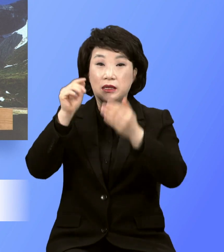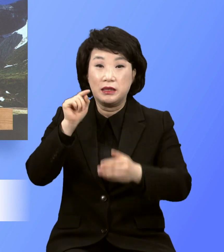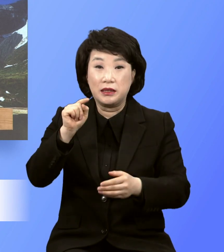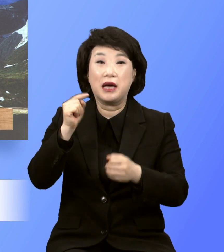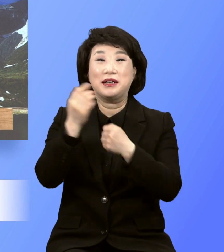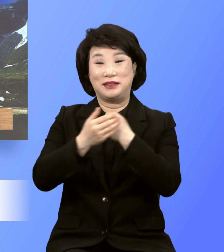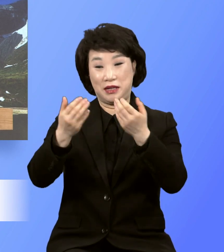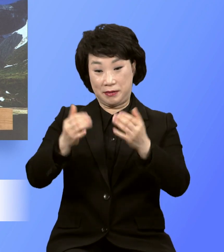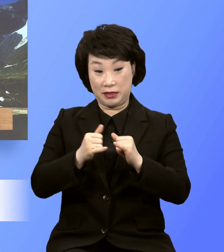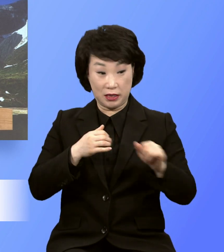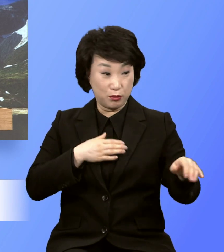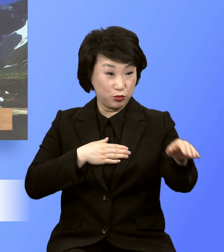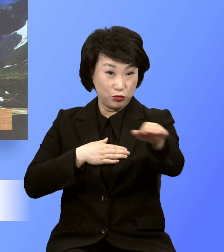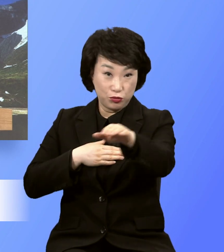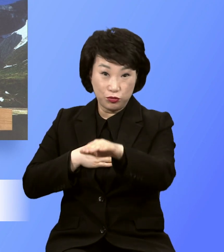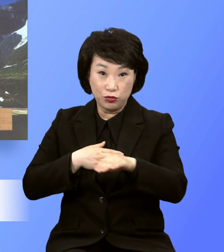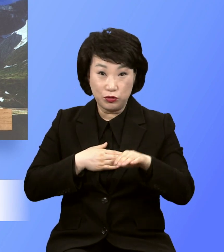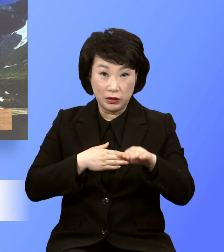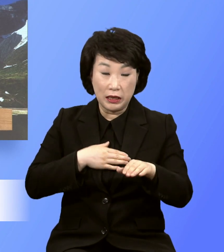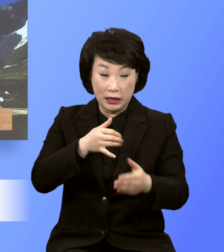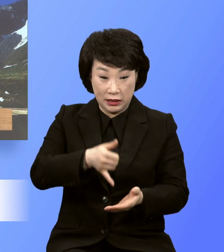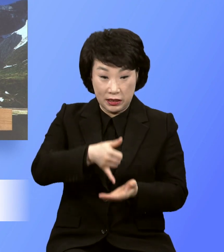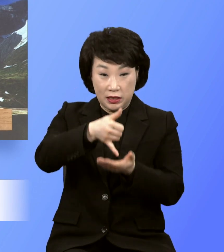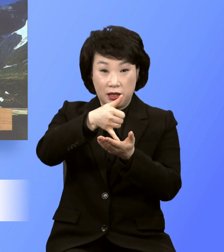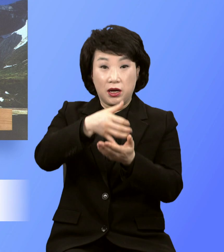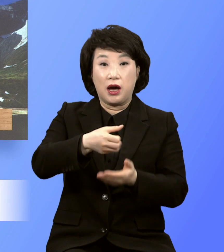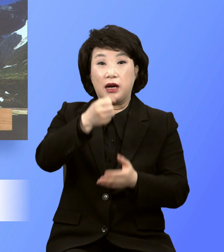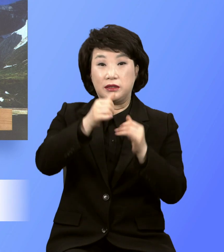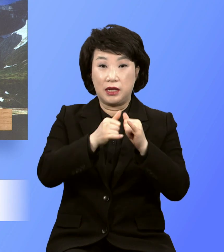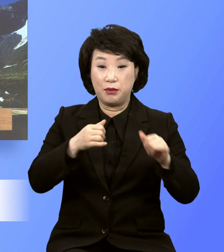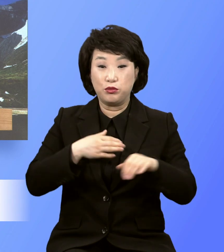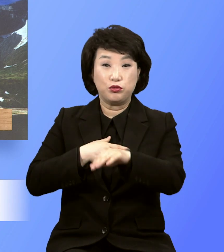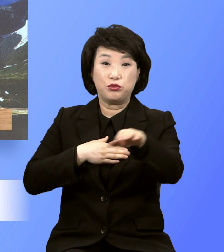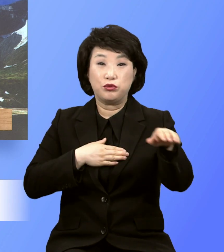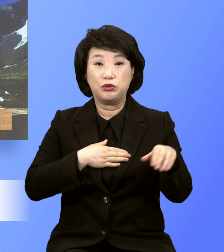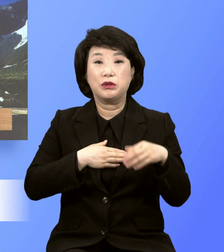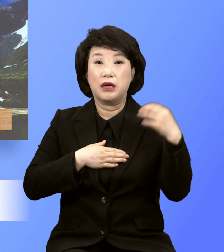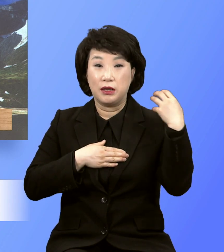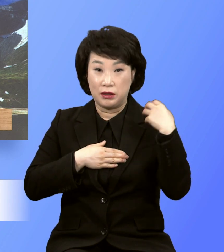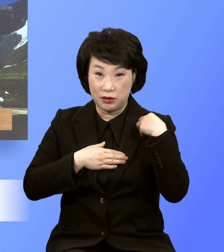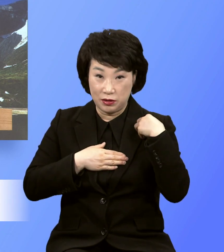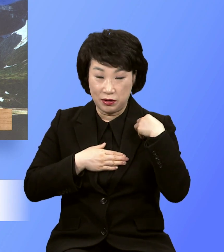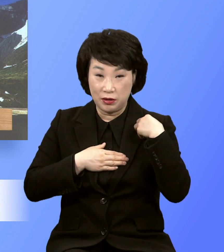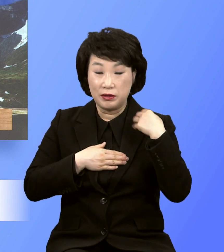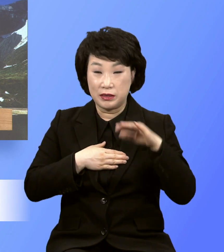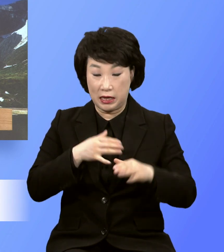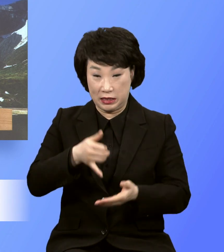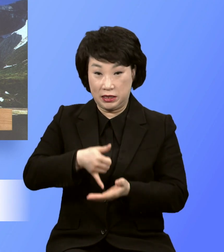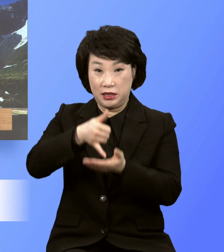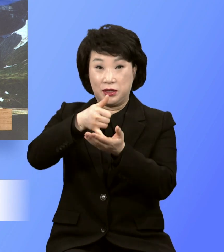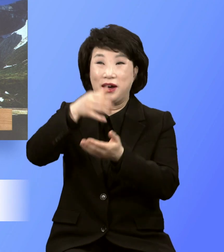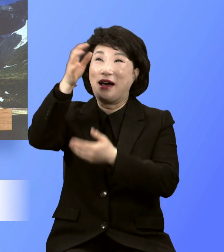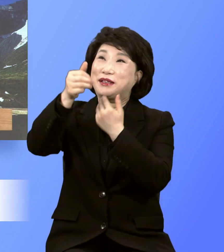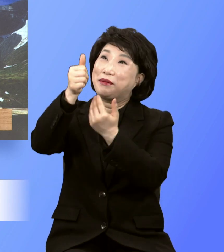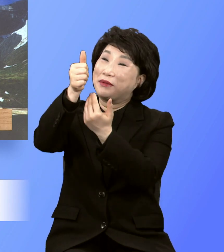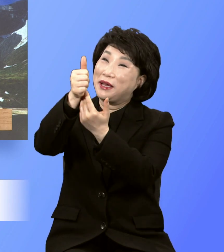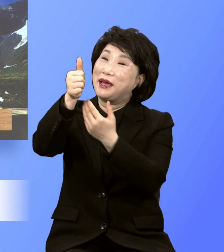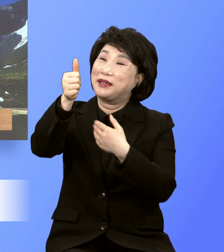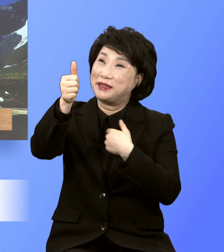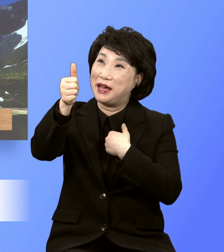은혜 입은 피조물인 인격을 가진 사람들로서 인격적인 하나님